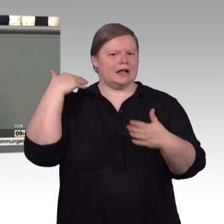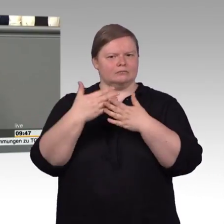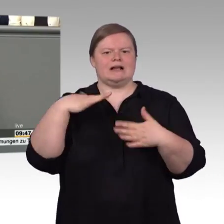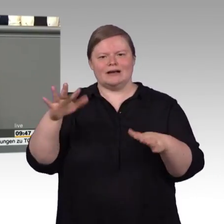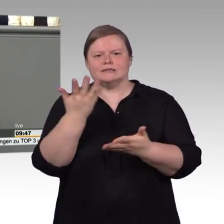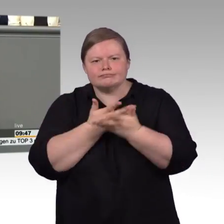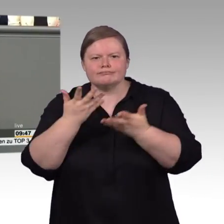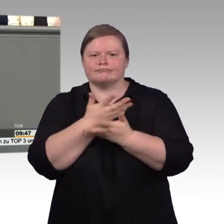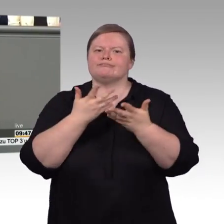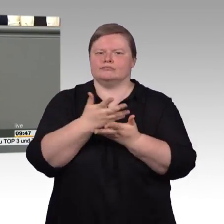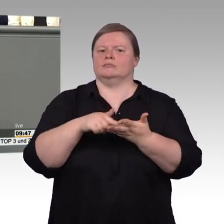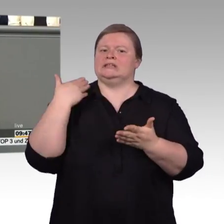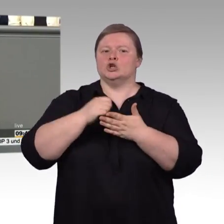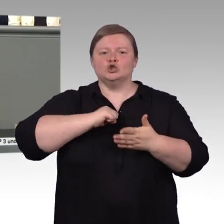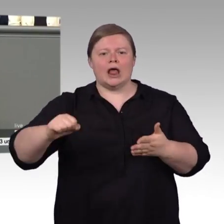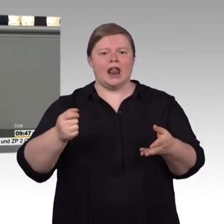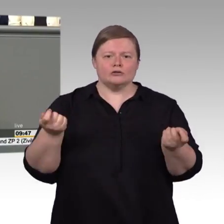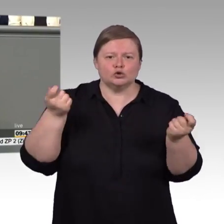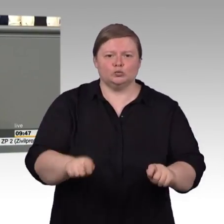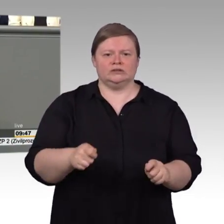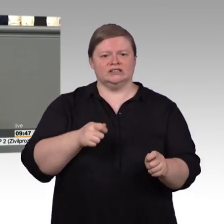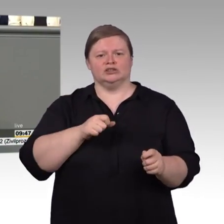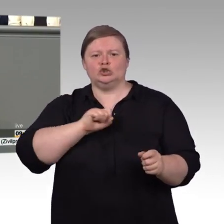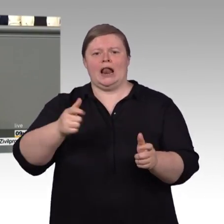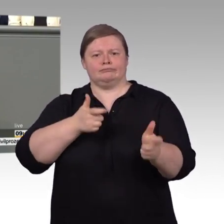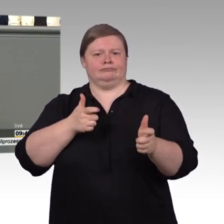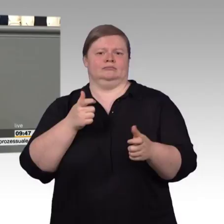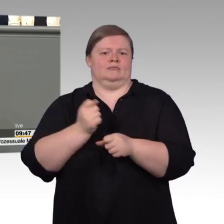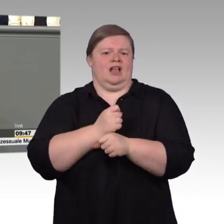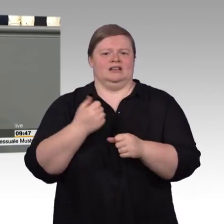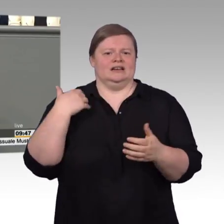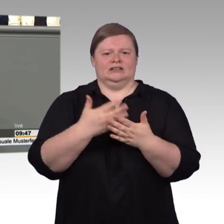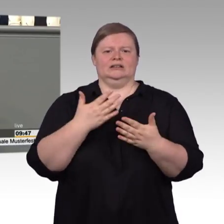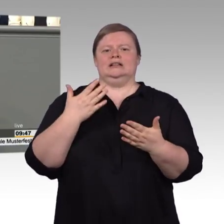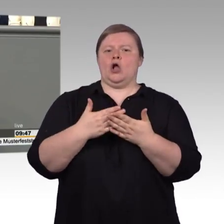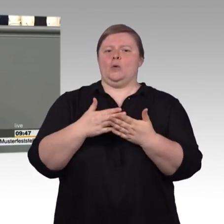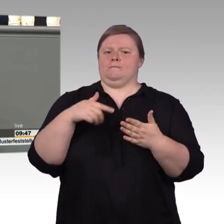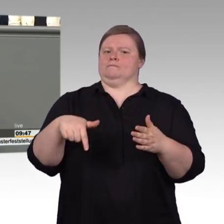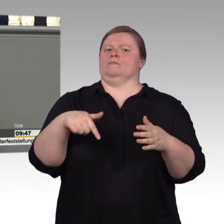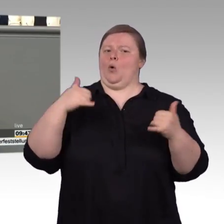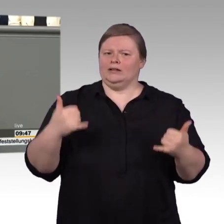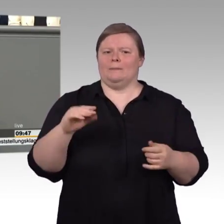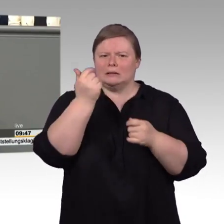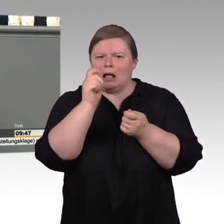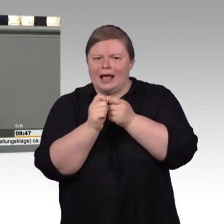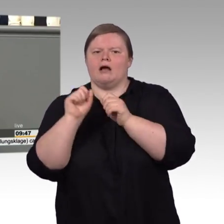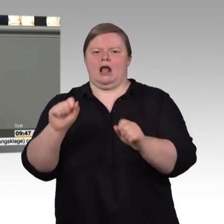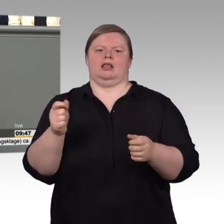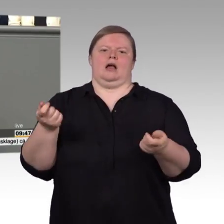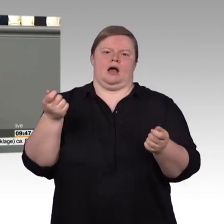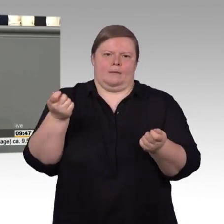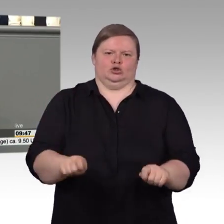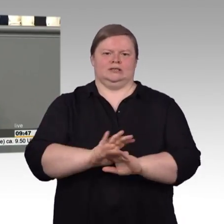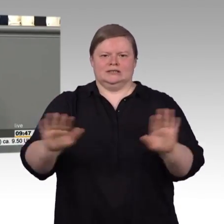mit der Musterfeststellungsklage ein neues Rechtsschutzinstrument in die Zivilprozessordnung einfügen, was gerade den Verbrauchern, die wenig Geld haben oder über